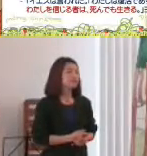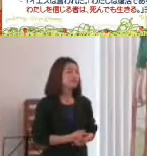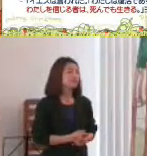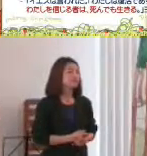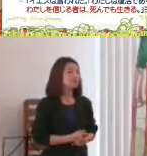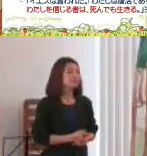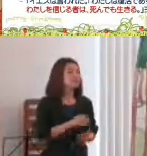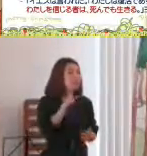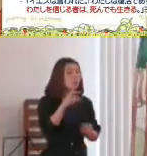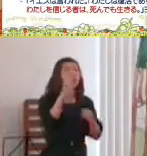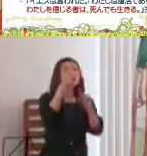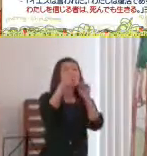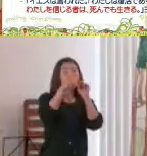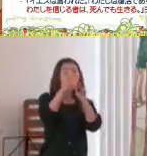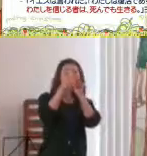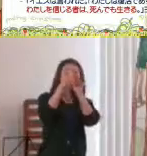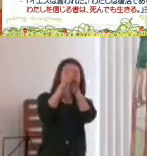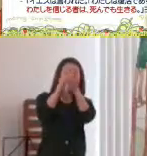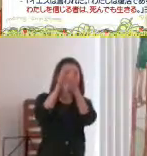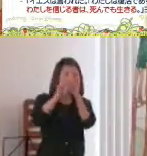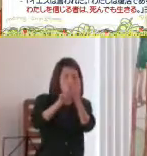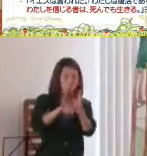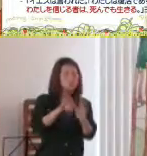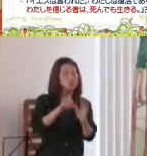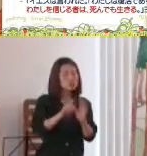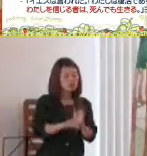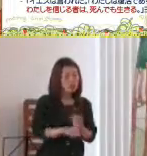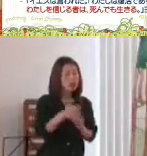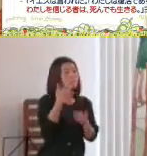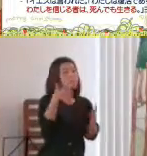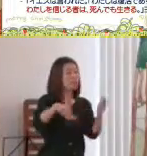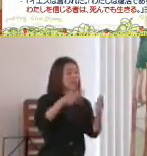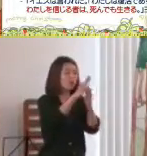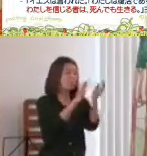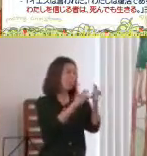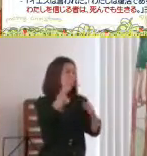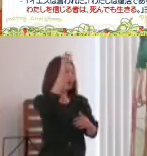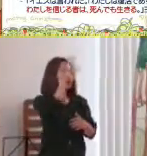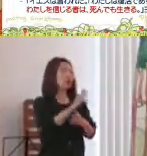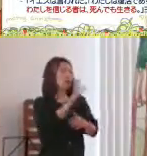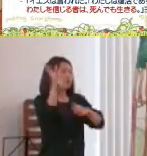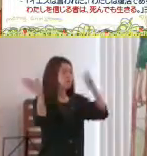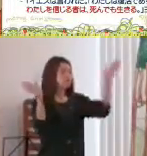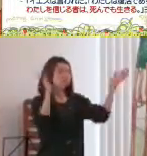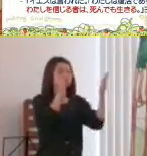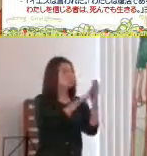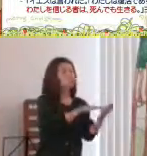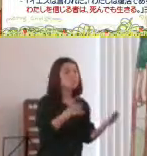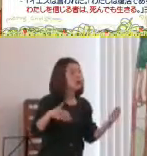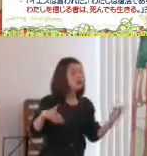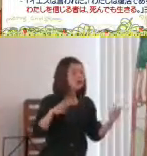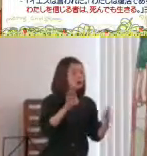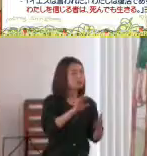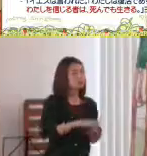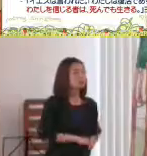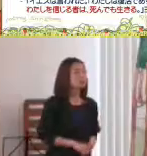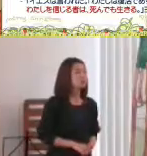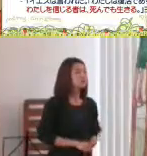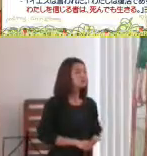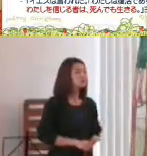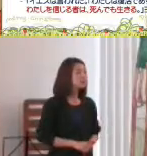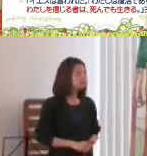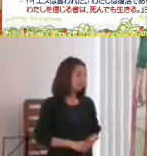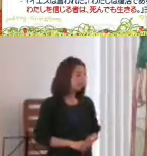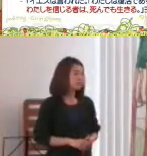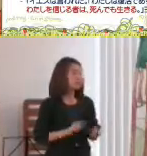りません。しかしこの赤ちゃんのイエス様を見た時にですね、彼はそれがどういう方法か、